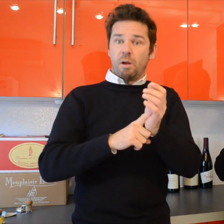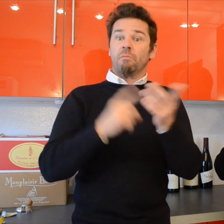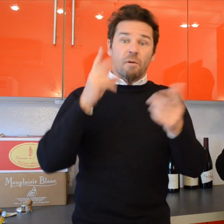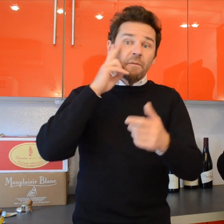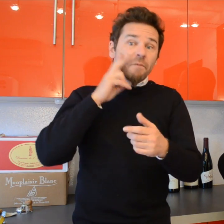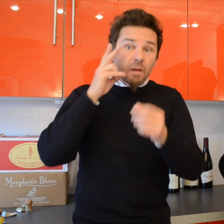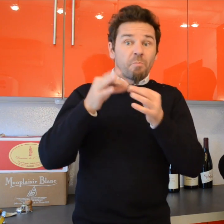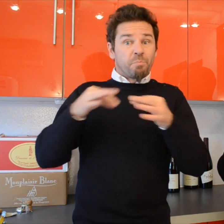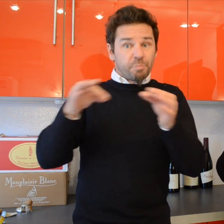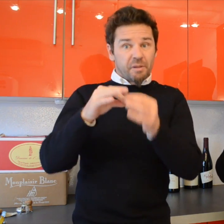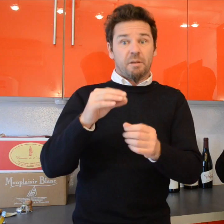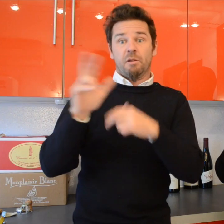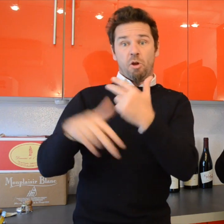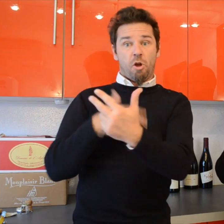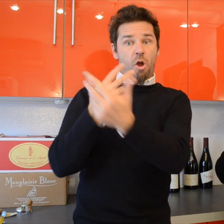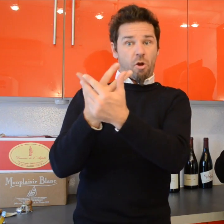notamment.